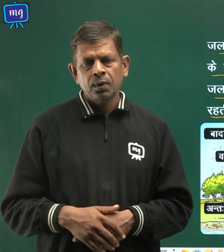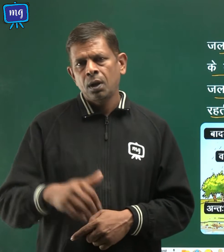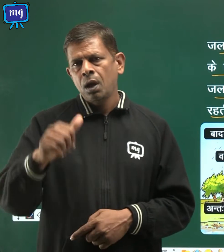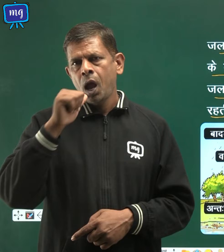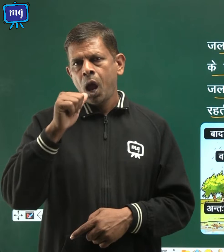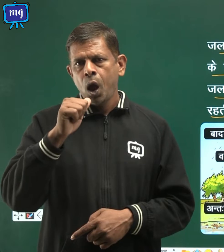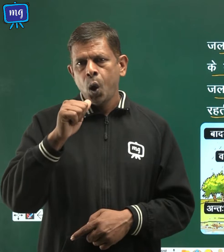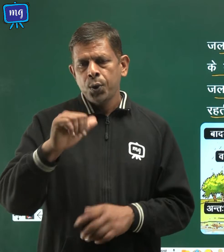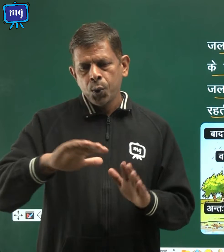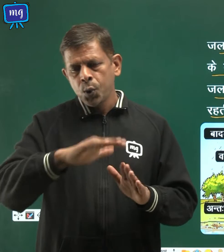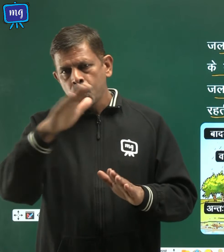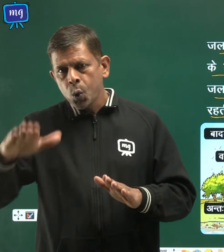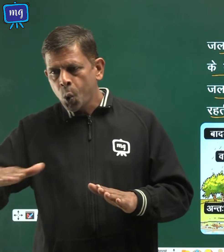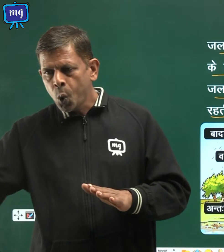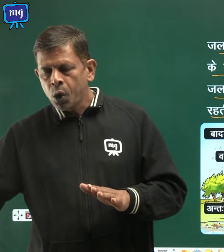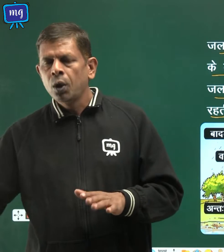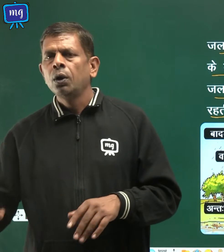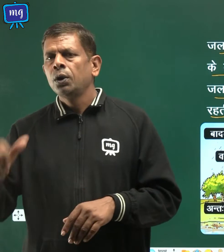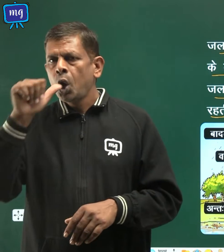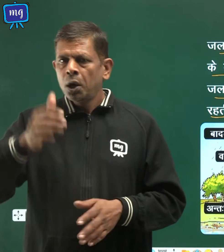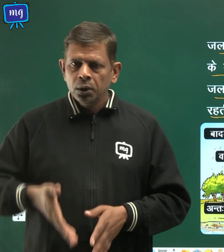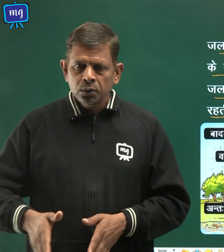पानी समुद्रों से, नदियों से,